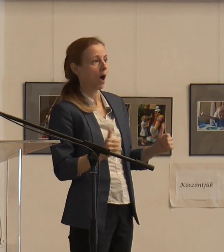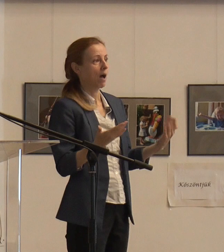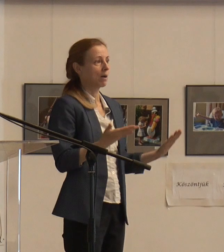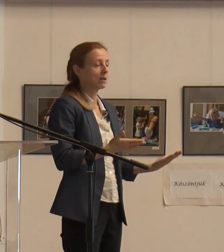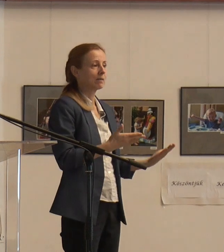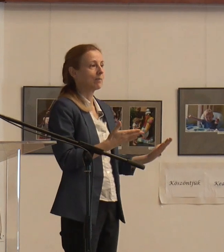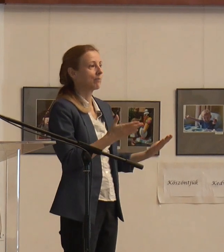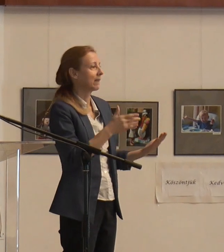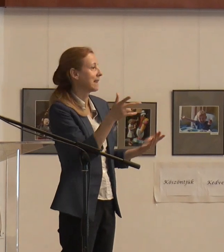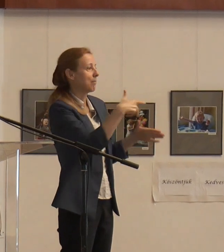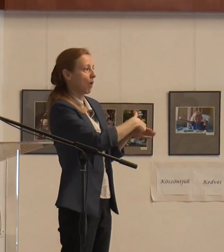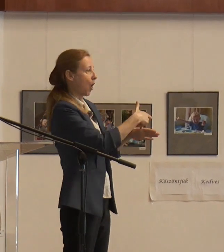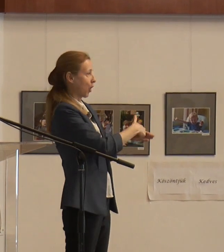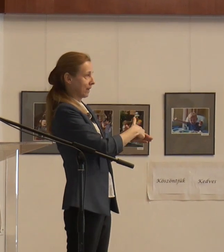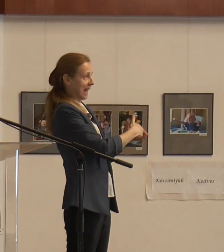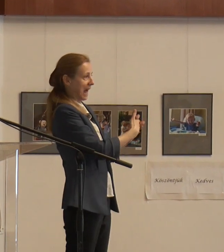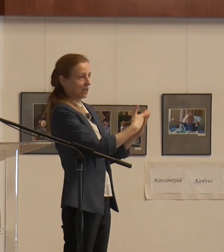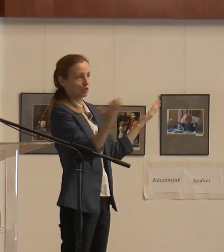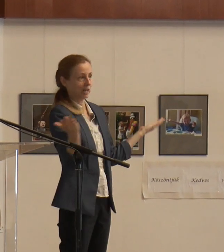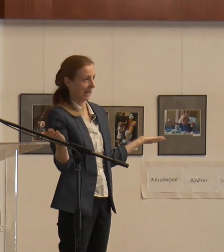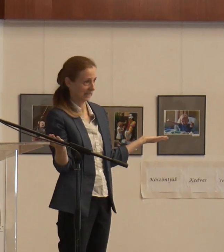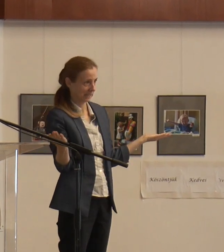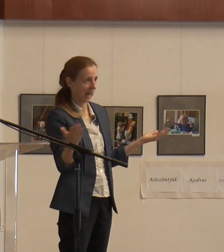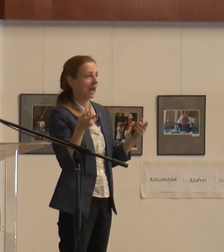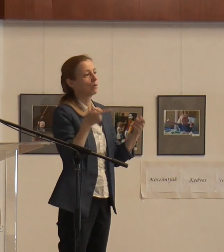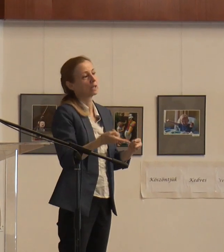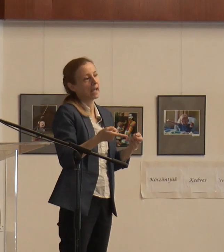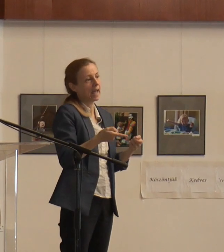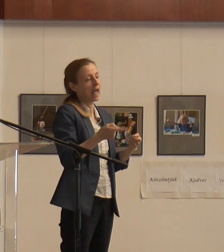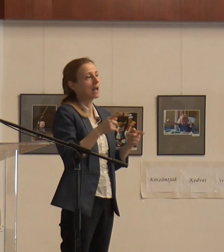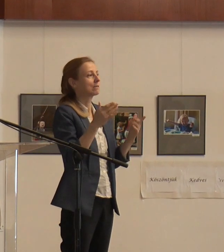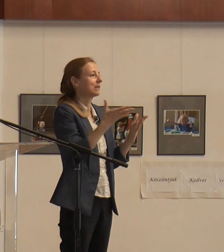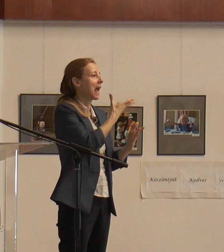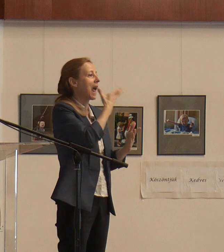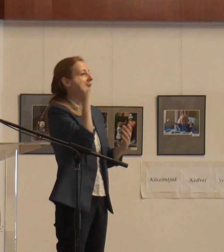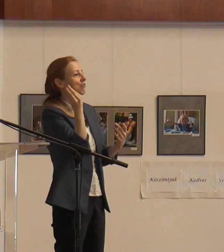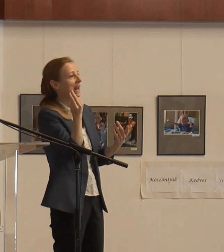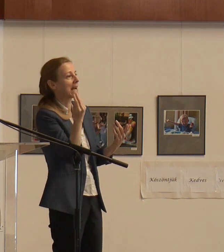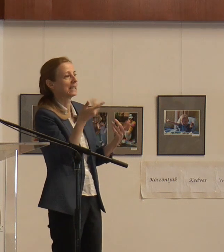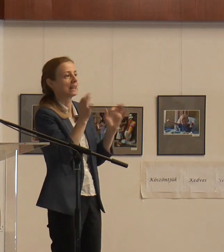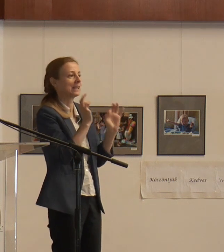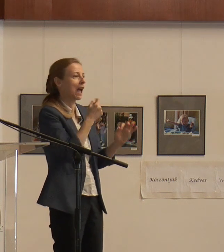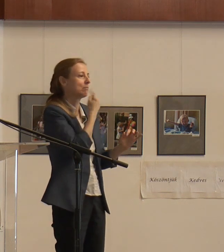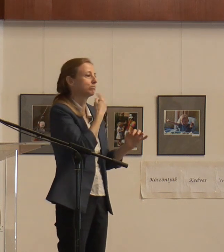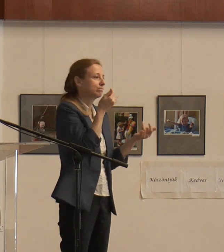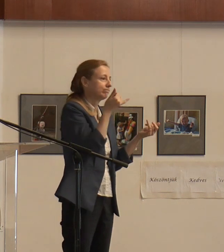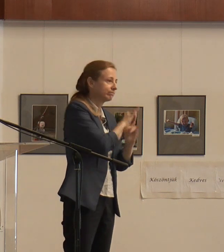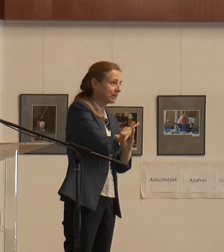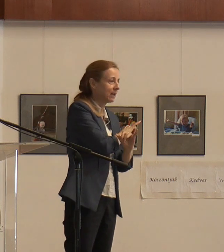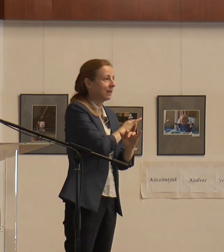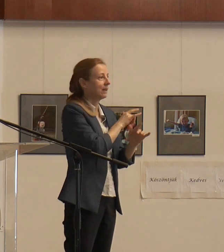nem akadályoz senkit se abba, hogy jaj, most esetleg elfelejtettem, vagy nem jól mondtam, vagy